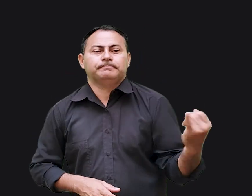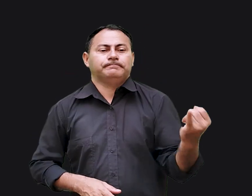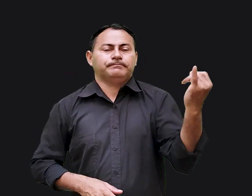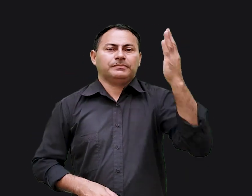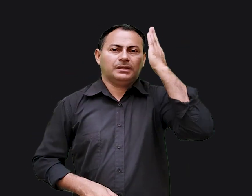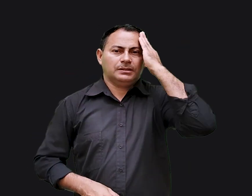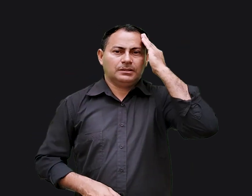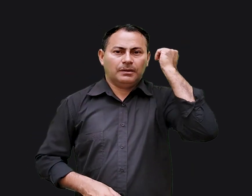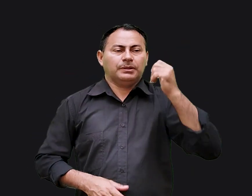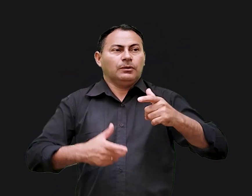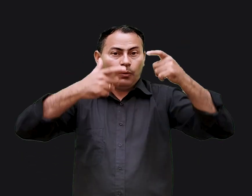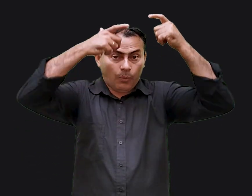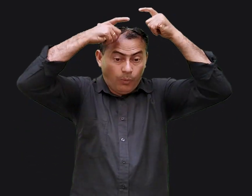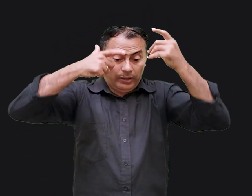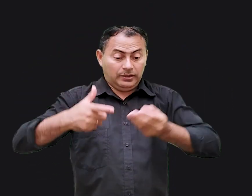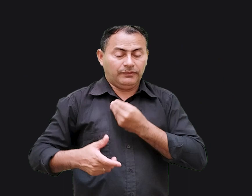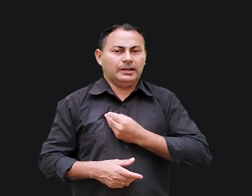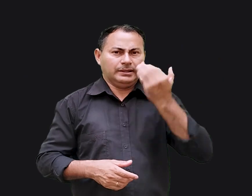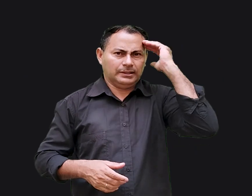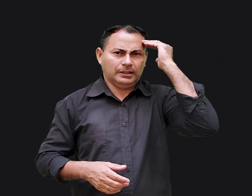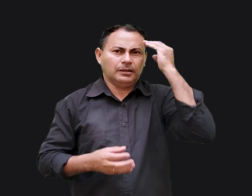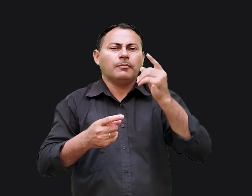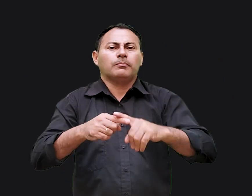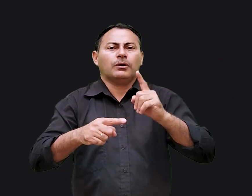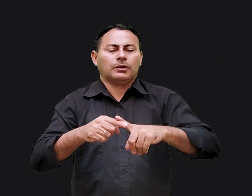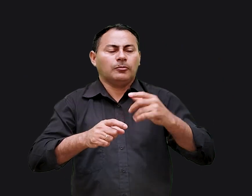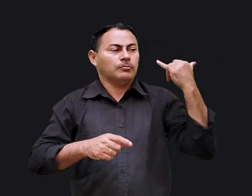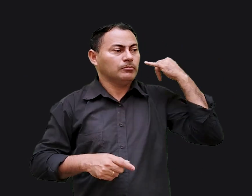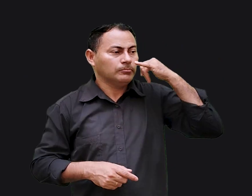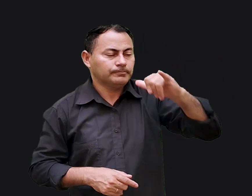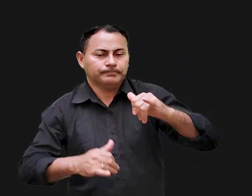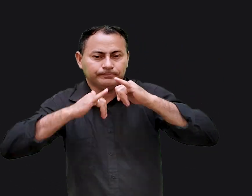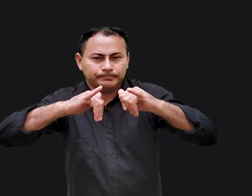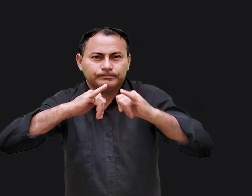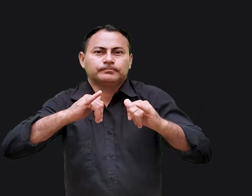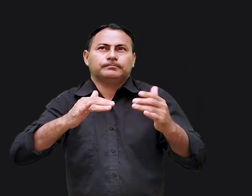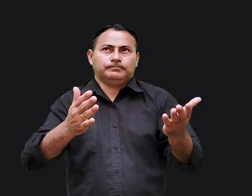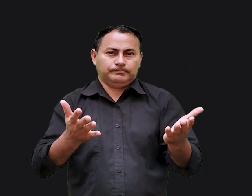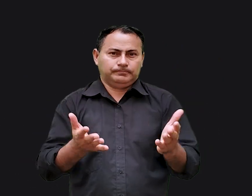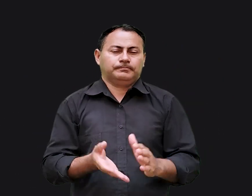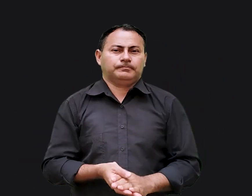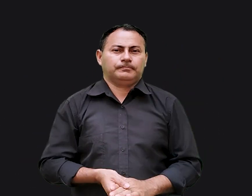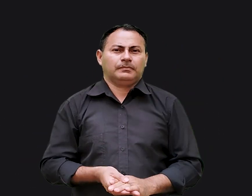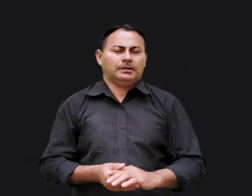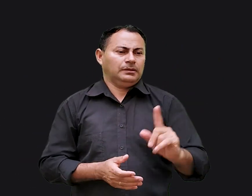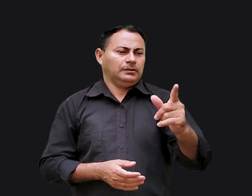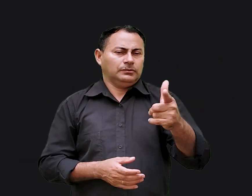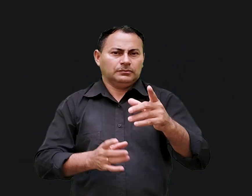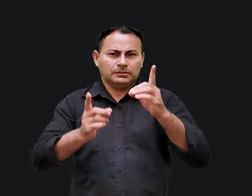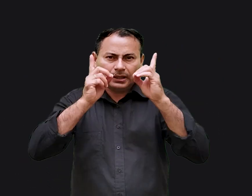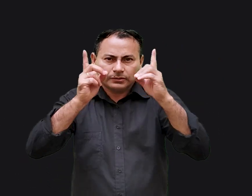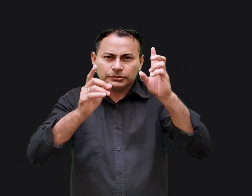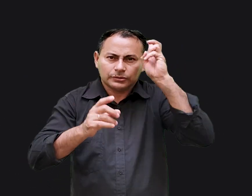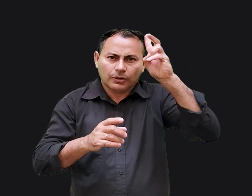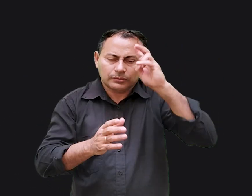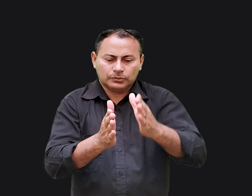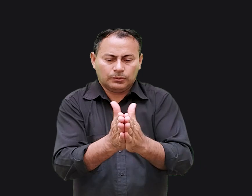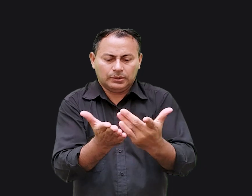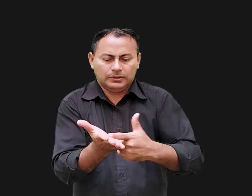importante saber quando os reis viveram para entender por que o profeta pregou o que pregou. Se não há dados históricos no livro de